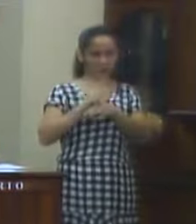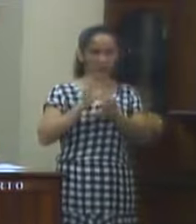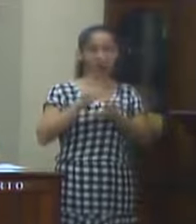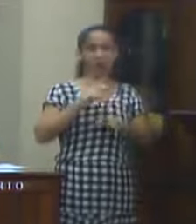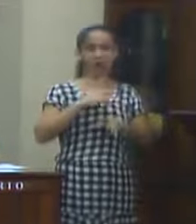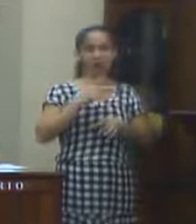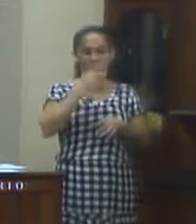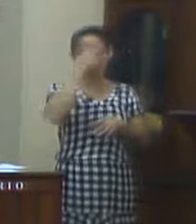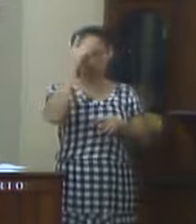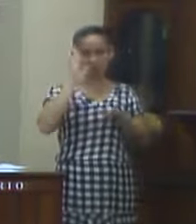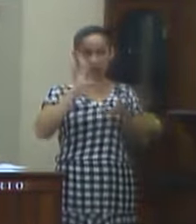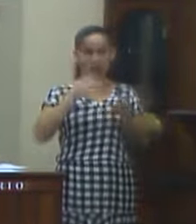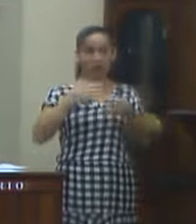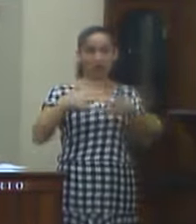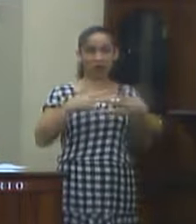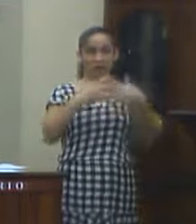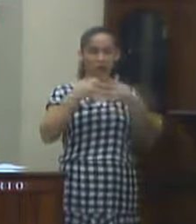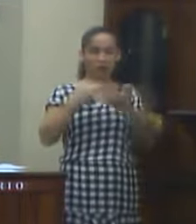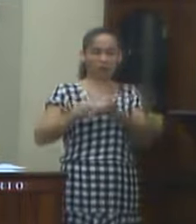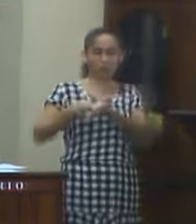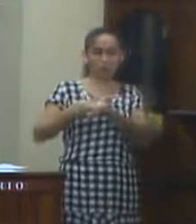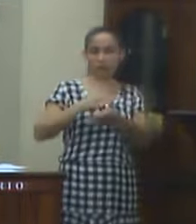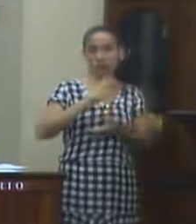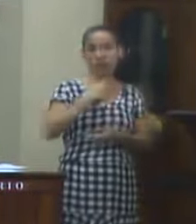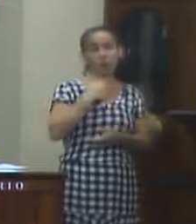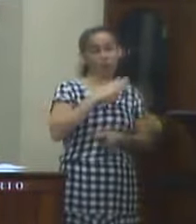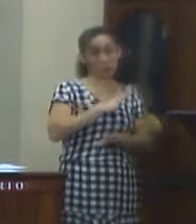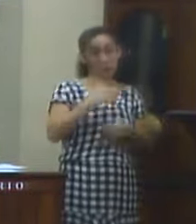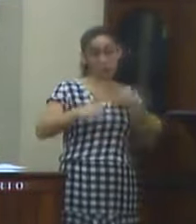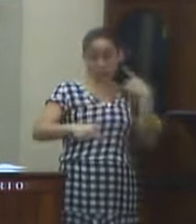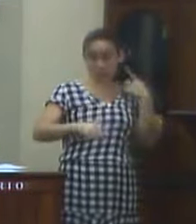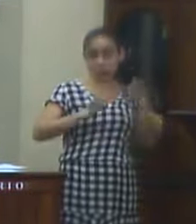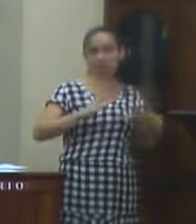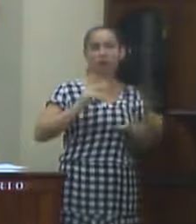já quebraram as laterais, a parte superior, conforme